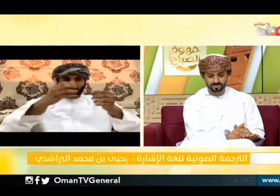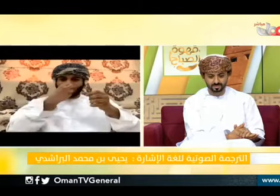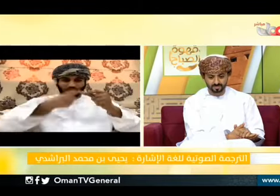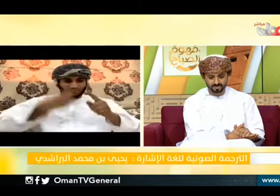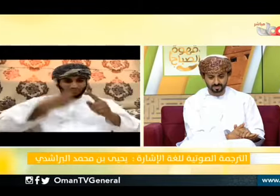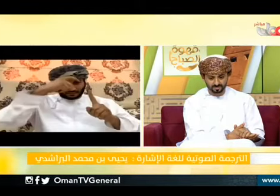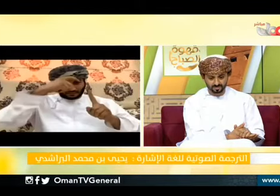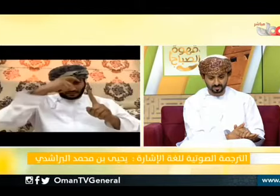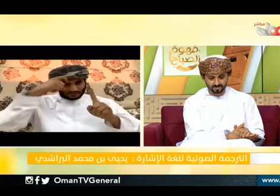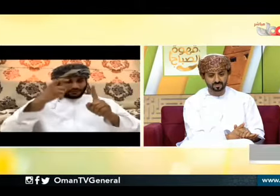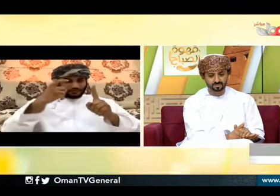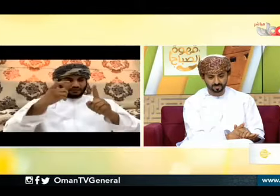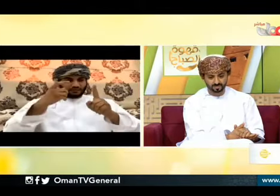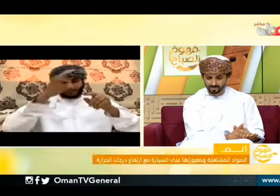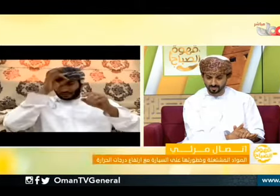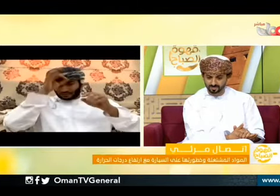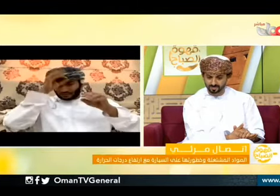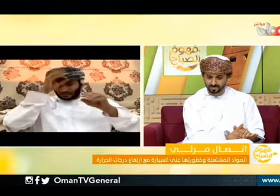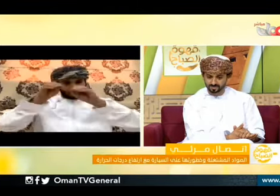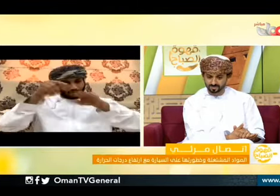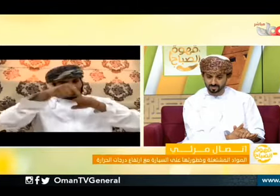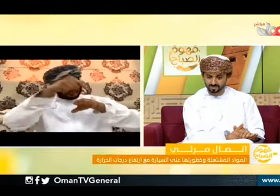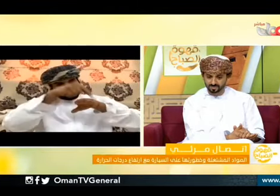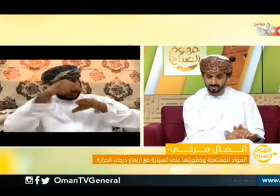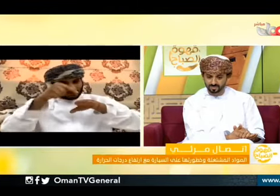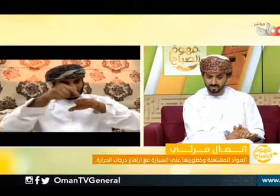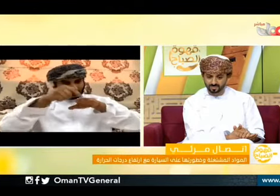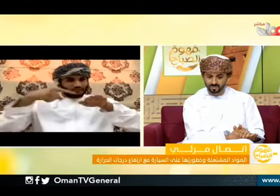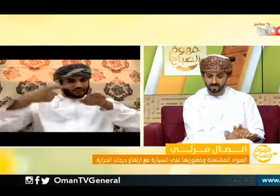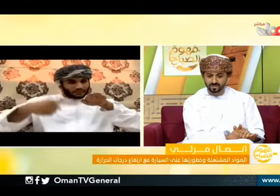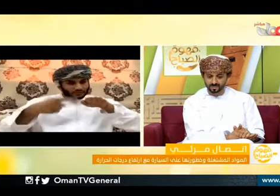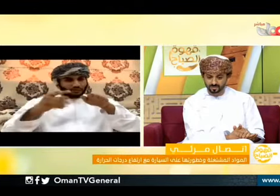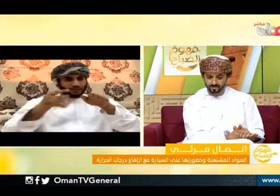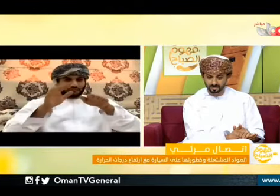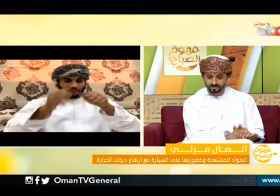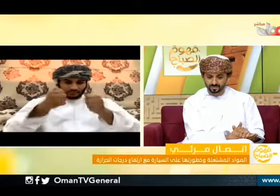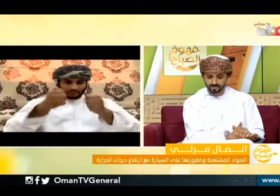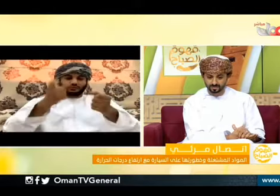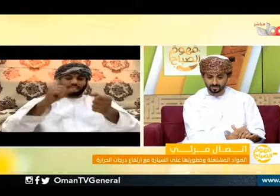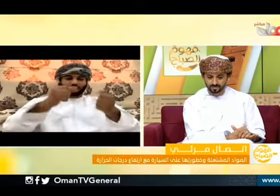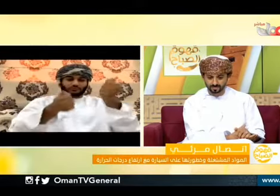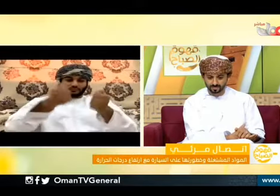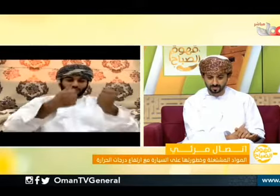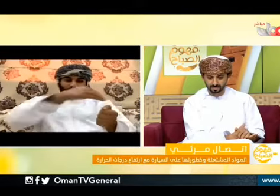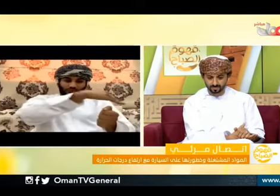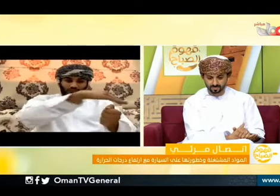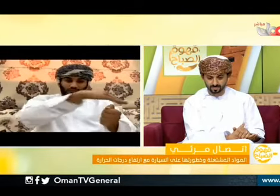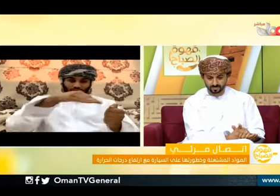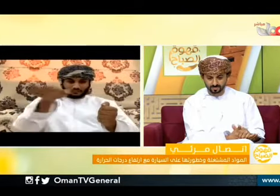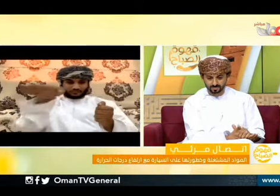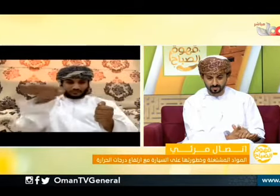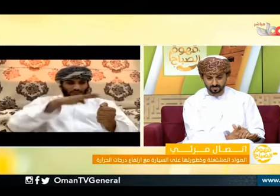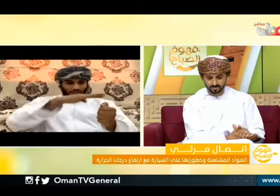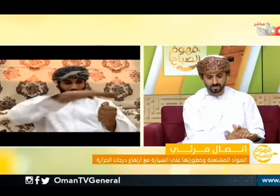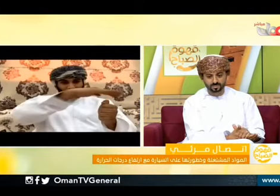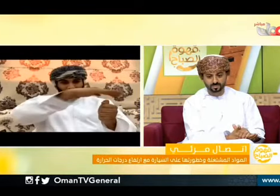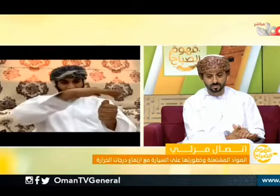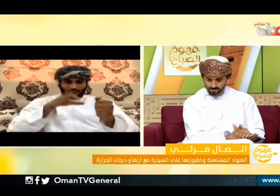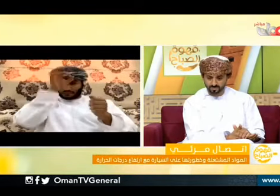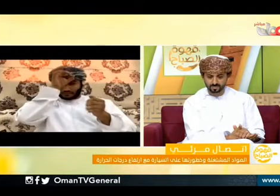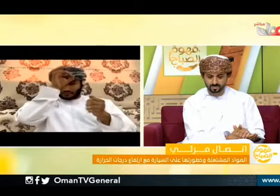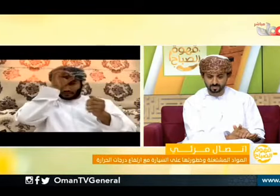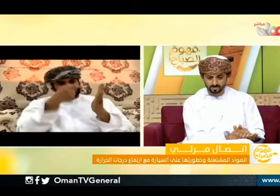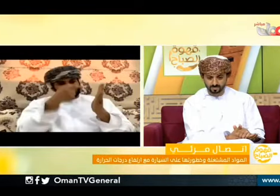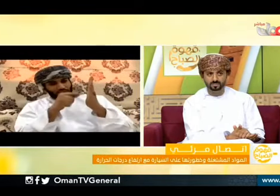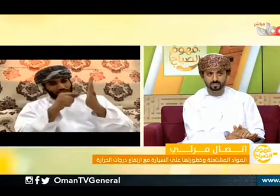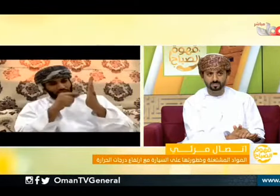المكان داخل المركبة، من الأشياء الأساسية من تبديل الآيل،